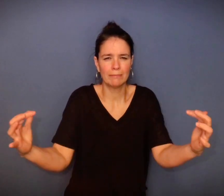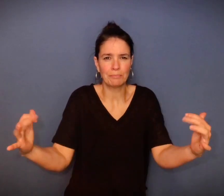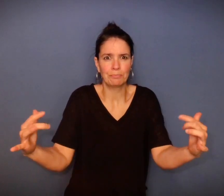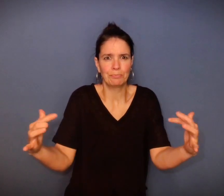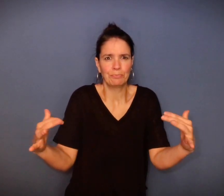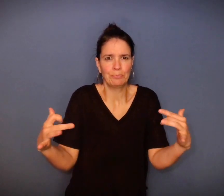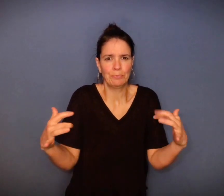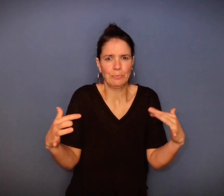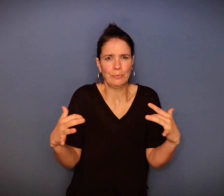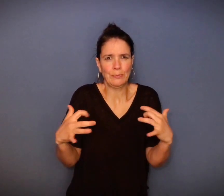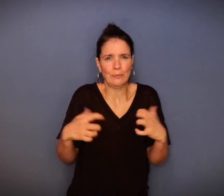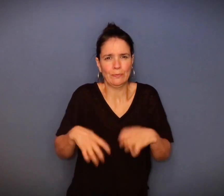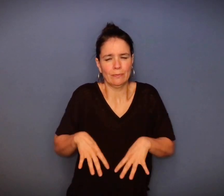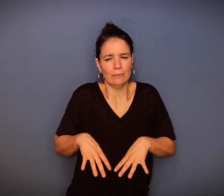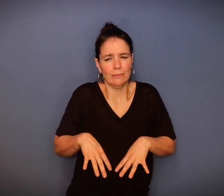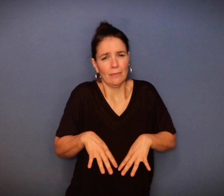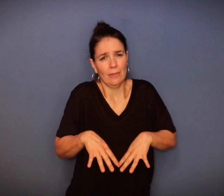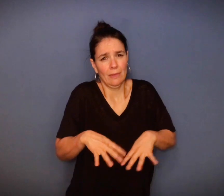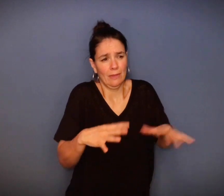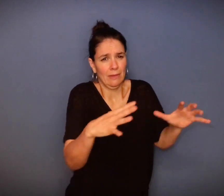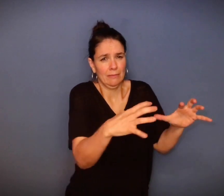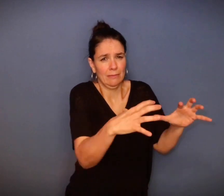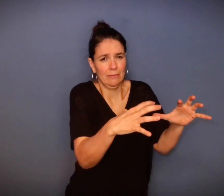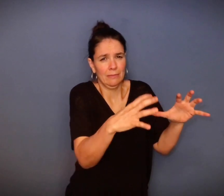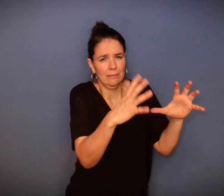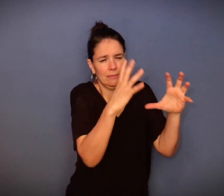et fut finalement prisonnier de la glace.